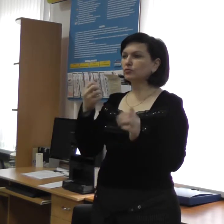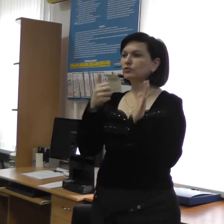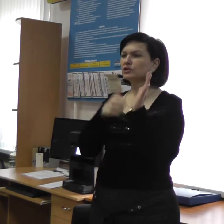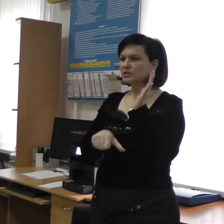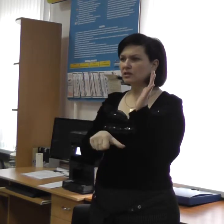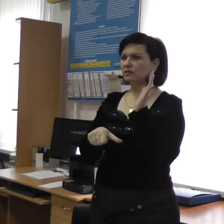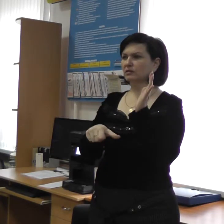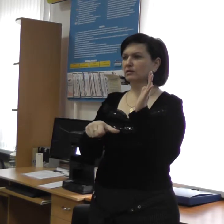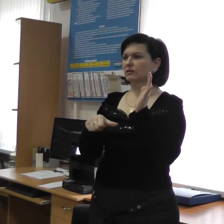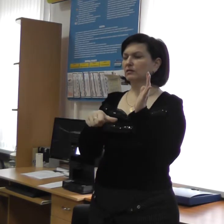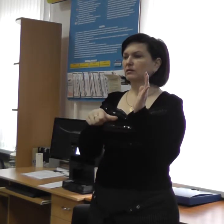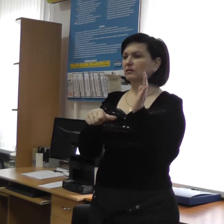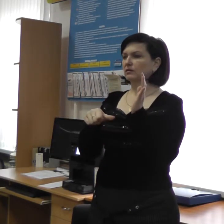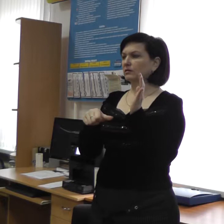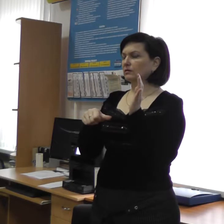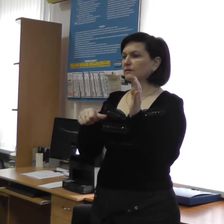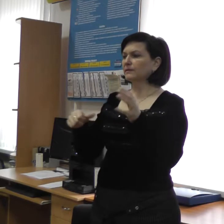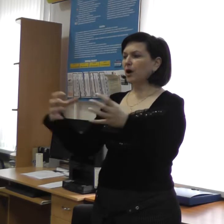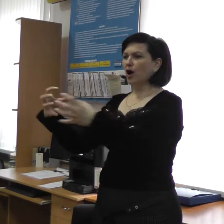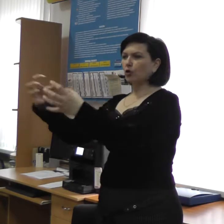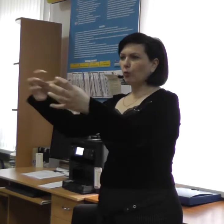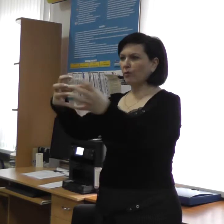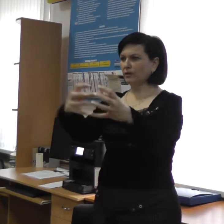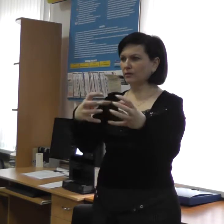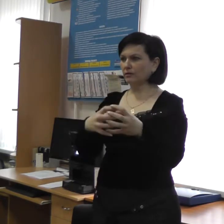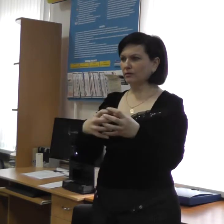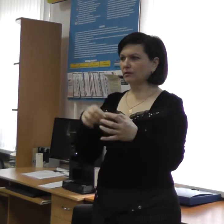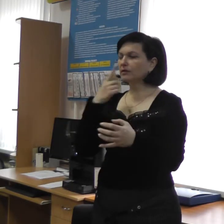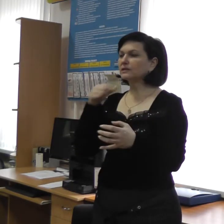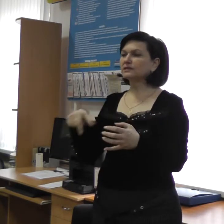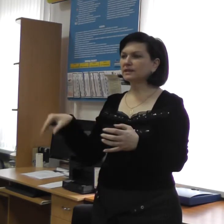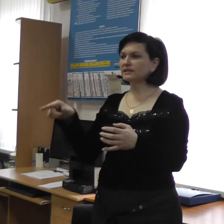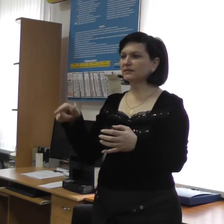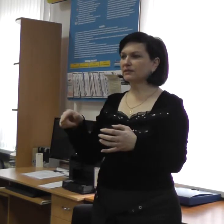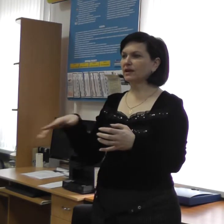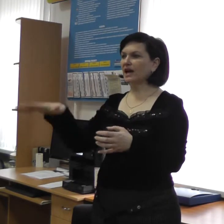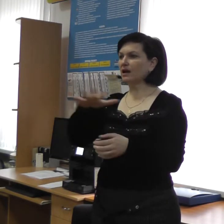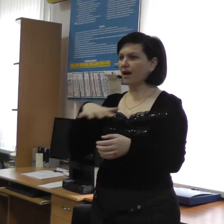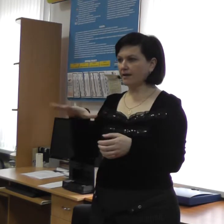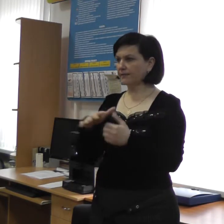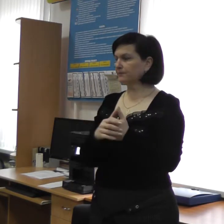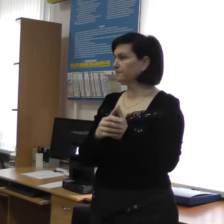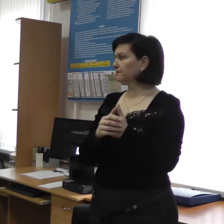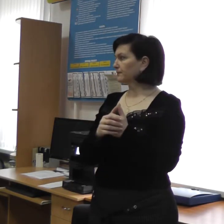562 десятинами кубанской земли. Особой заслугой Никифораки были постройки